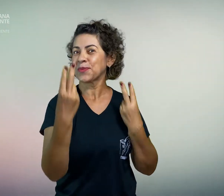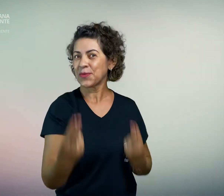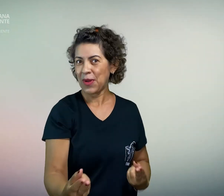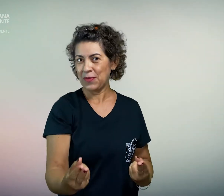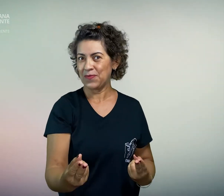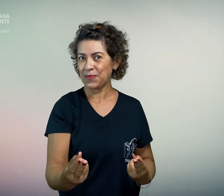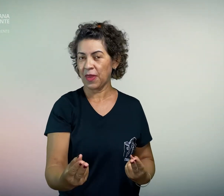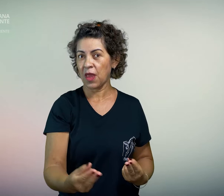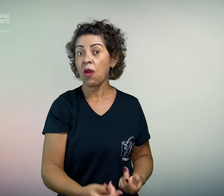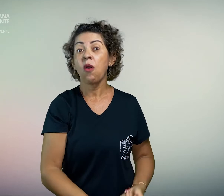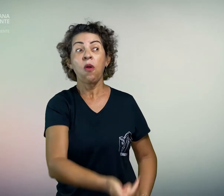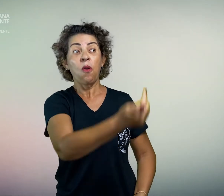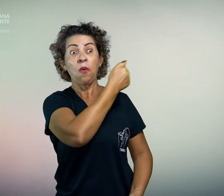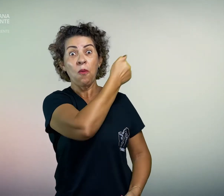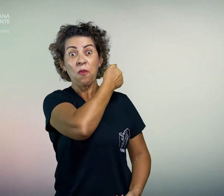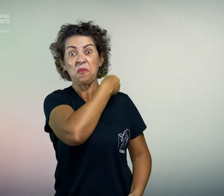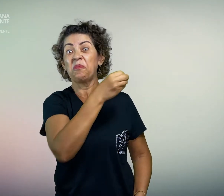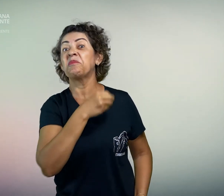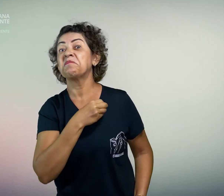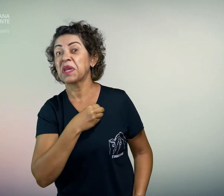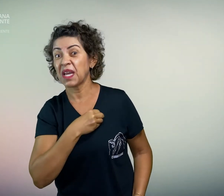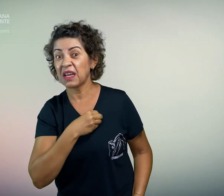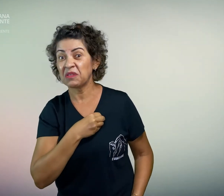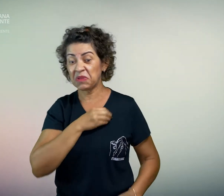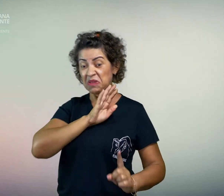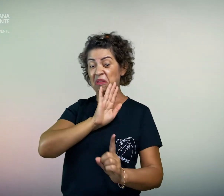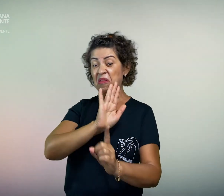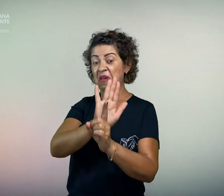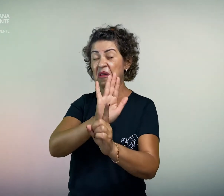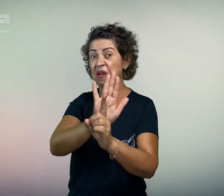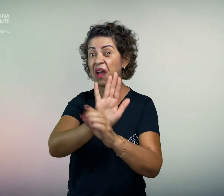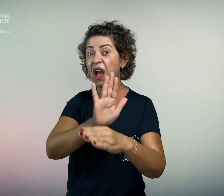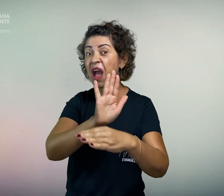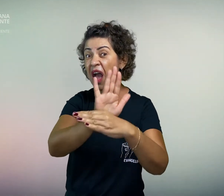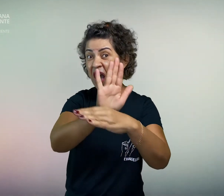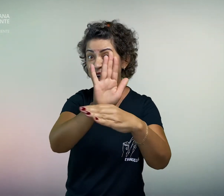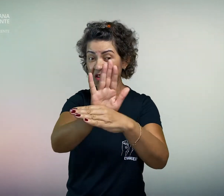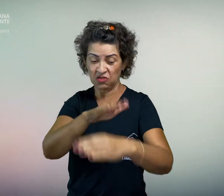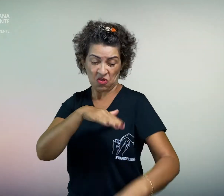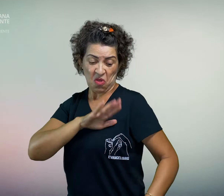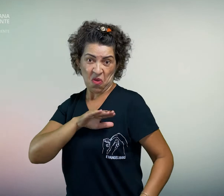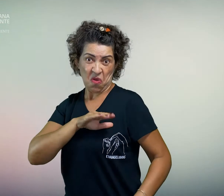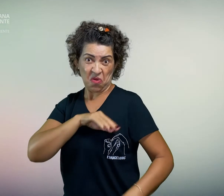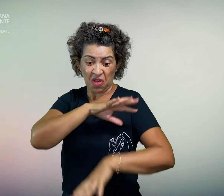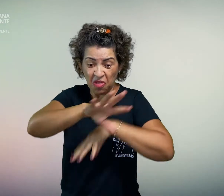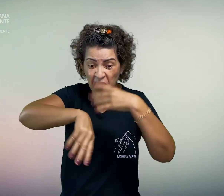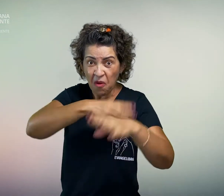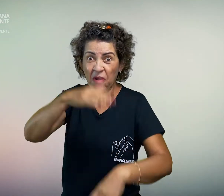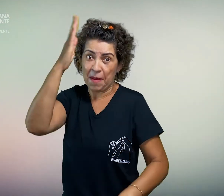que eles. Seus pecados ajudaram na corrupção dos nossos